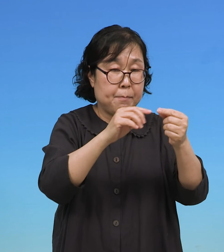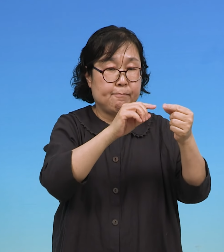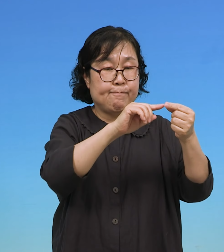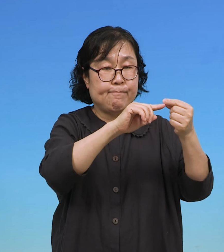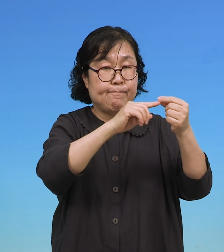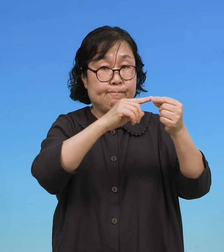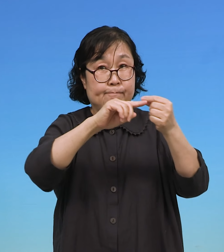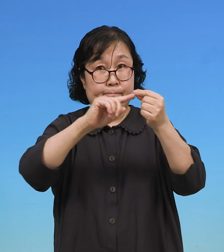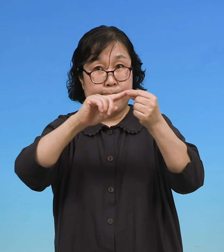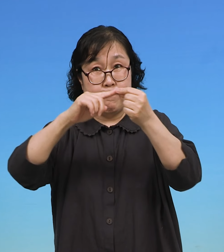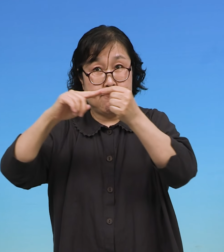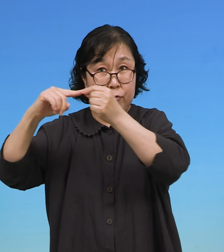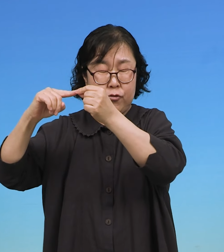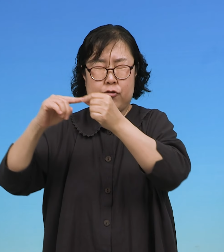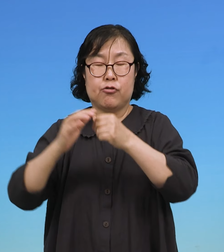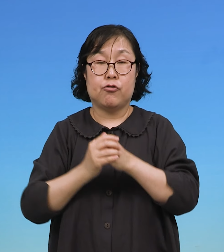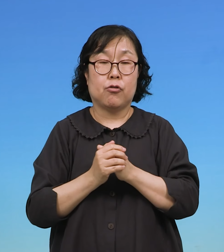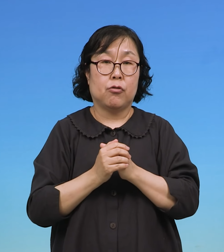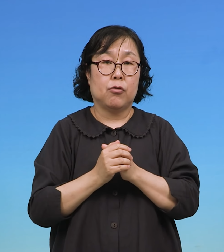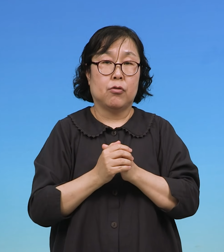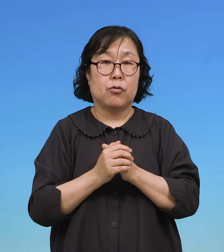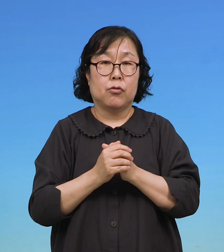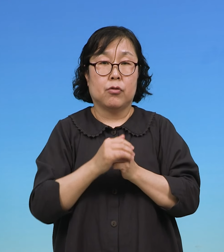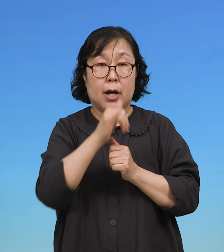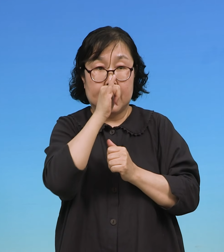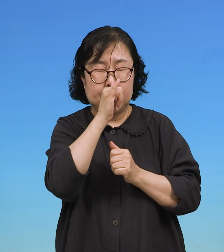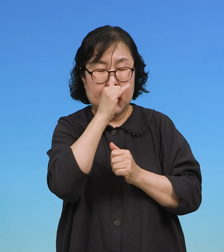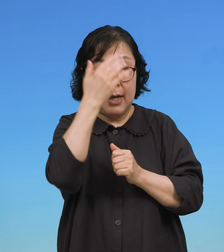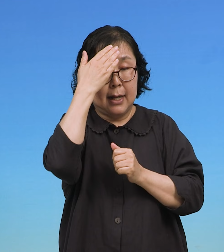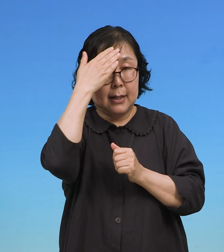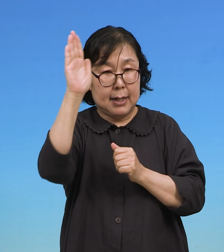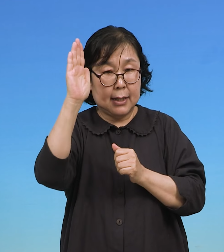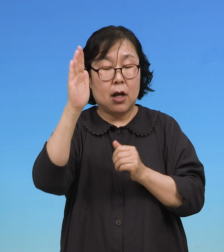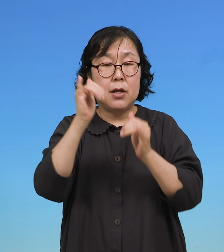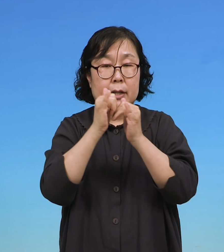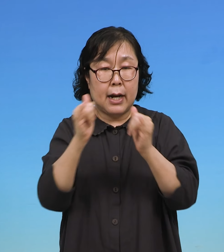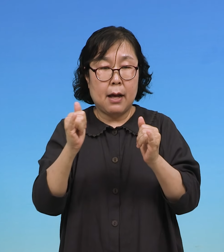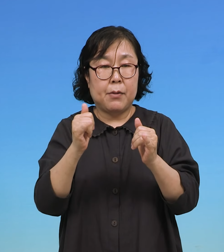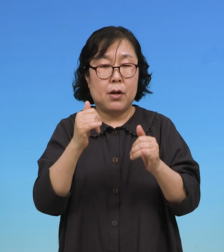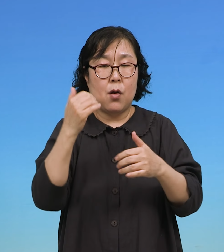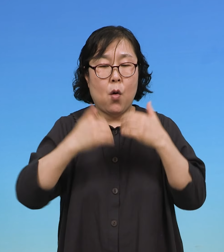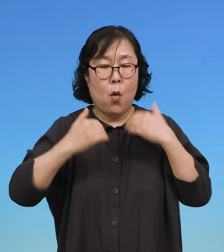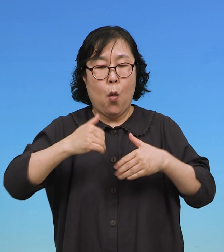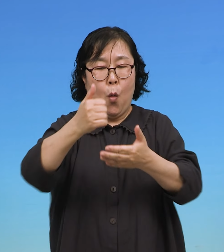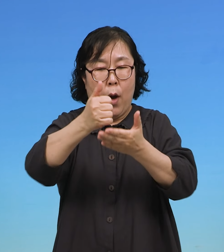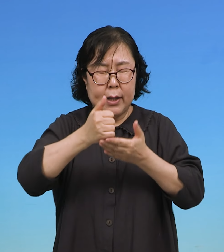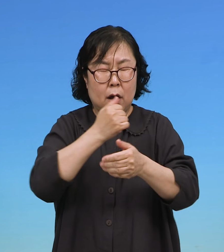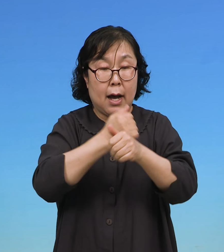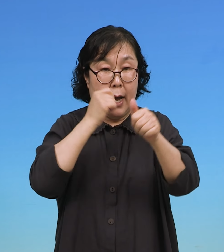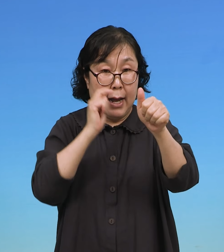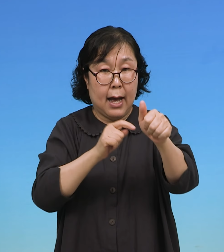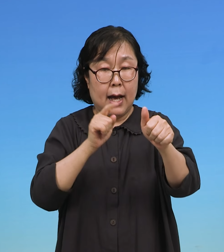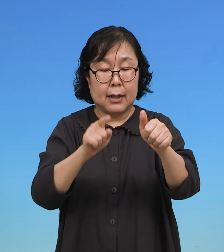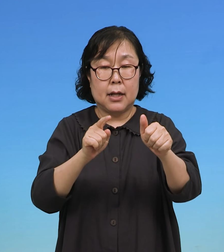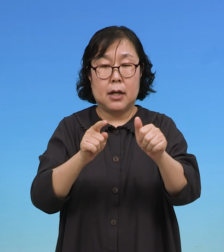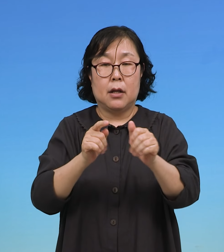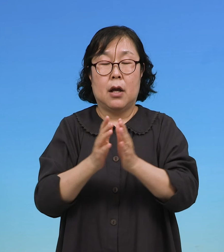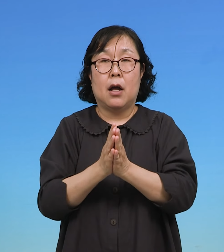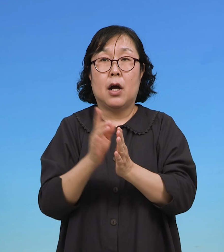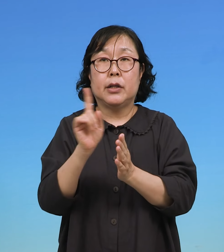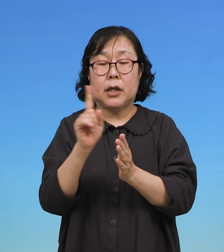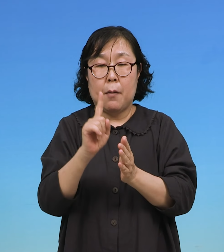이 작가가 파리의 서점에서 발견한 문구가 이겁니다. 낯선 사람을 환대하라. 그는